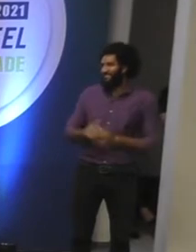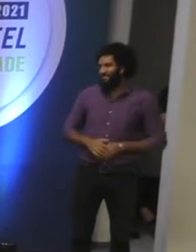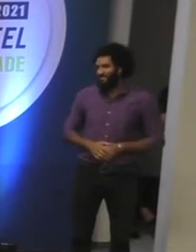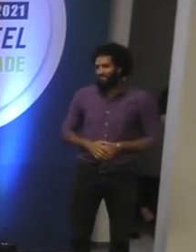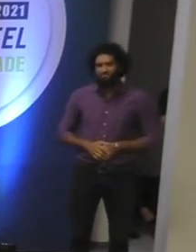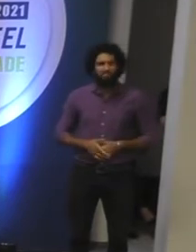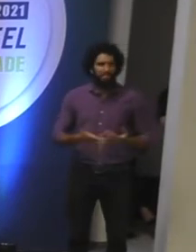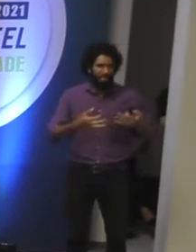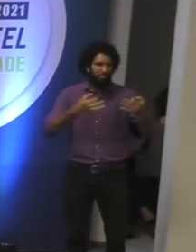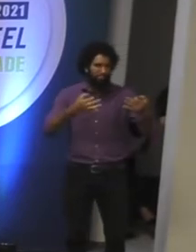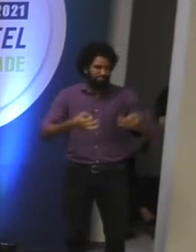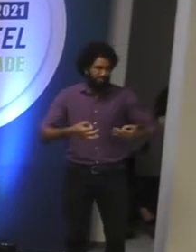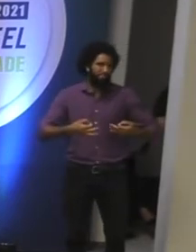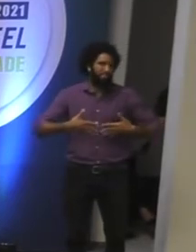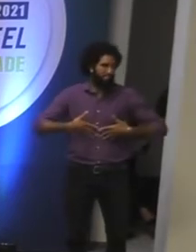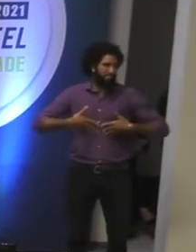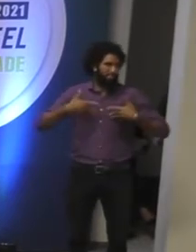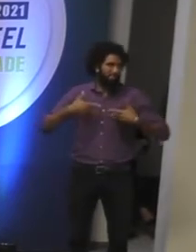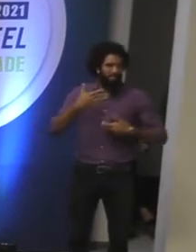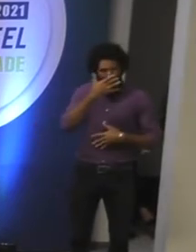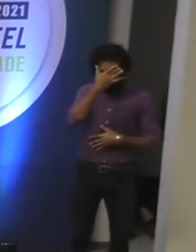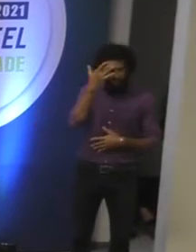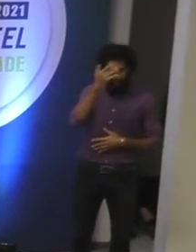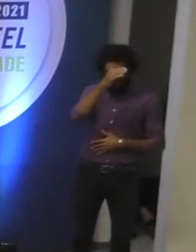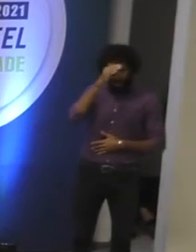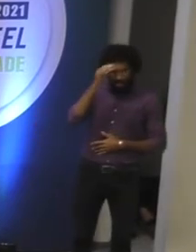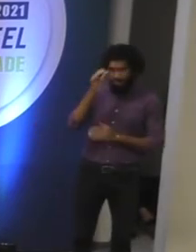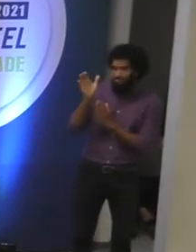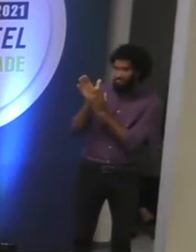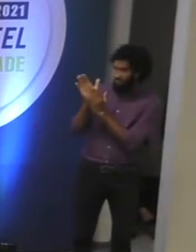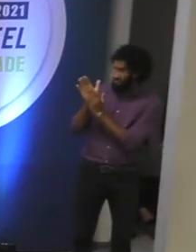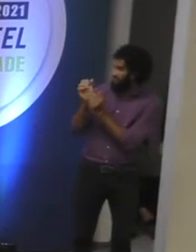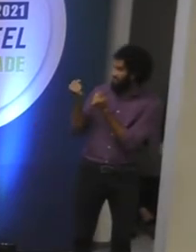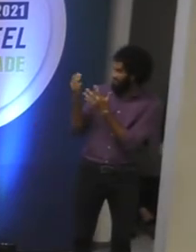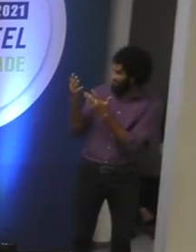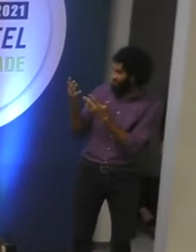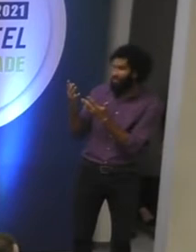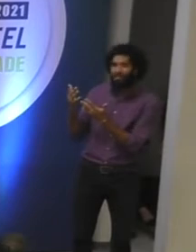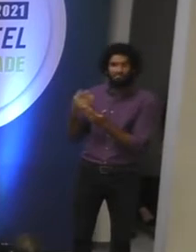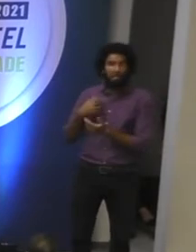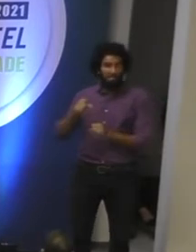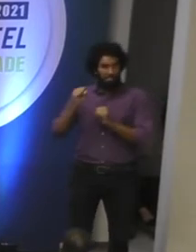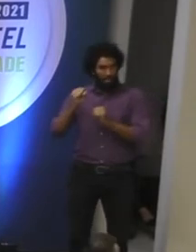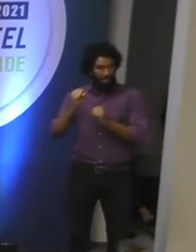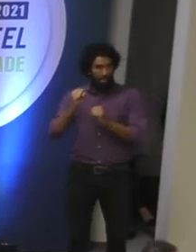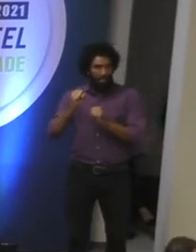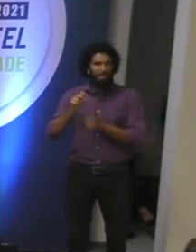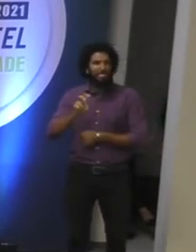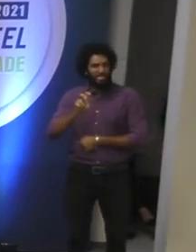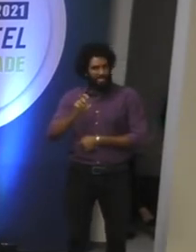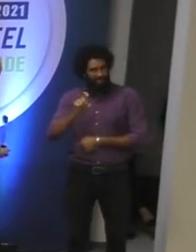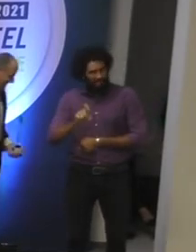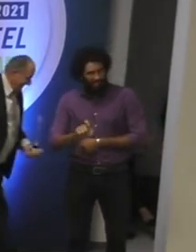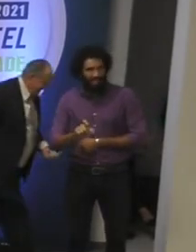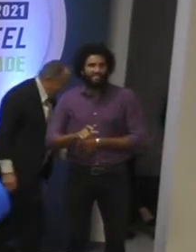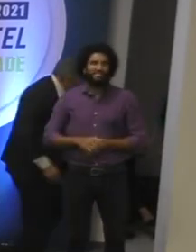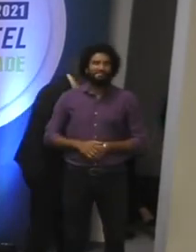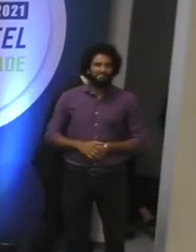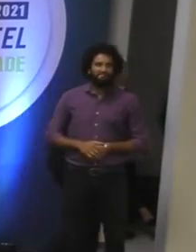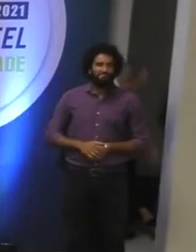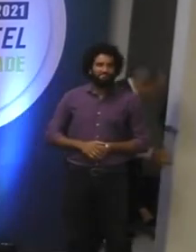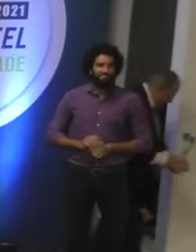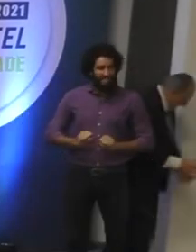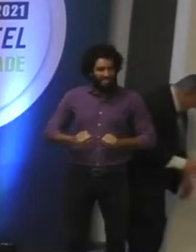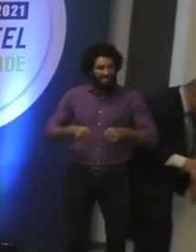Justo reconhecimento dos consumidores. Parabéns. E que venha o Penta, né? Vamos lutar por ele. Lutem, lutem bastante que vai